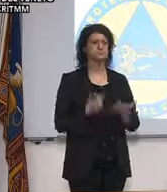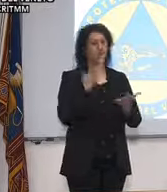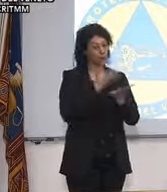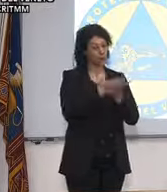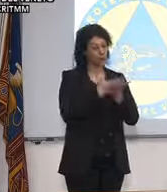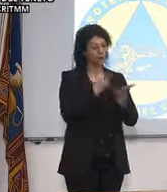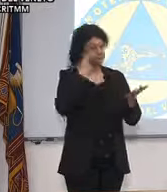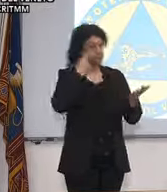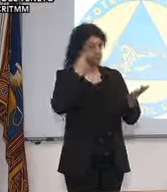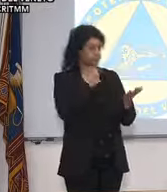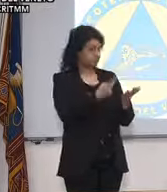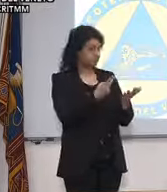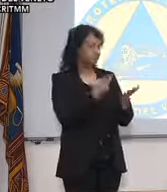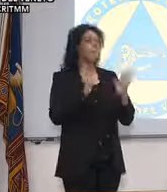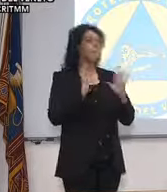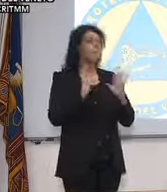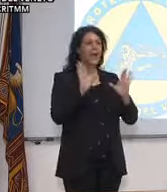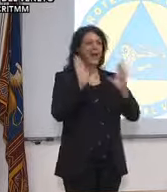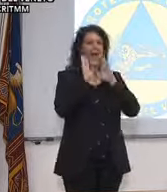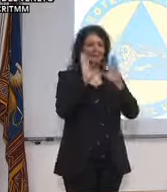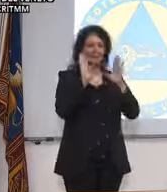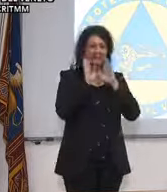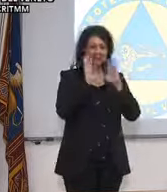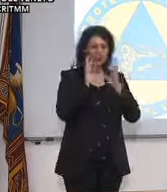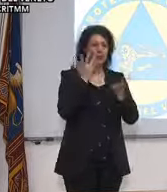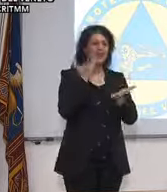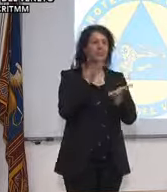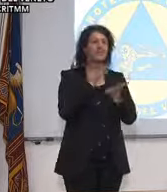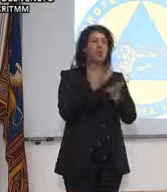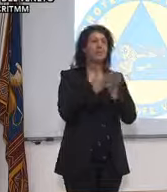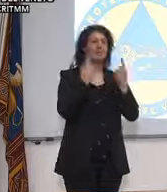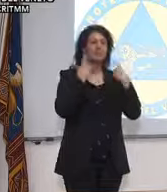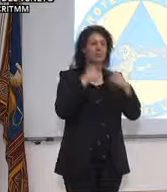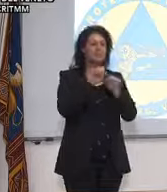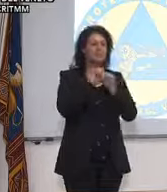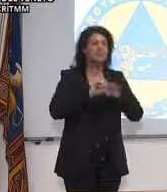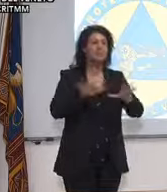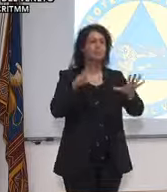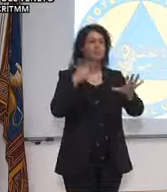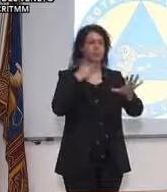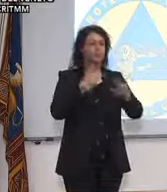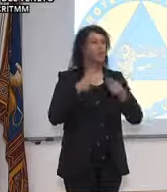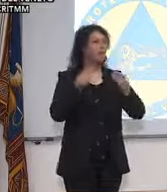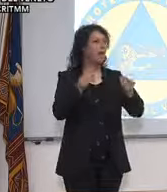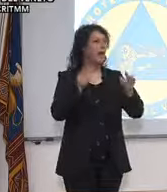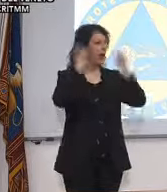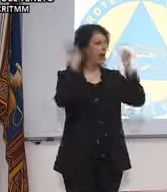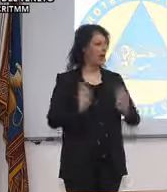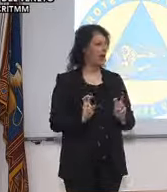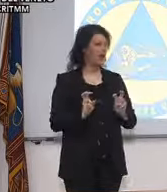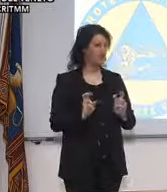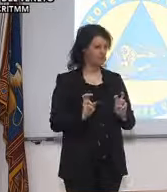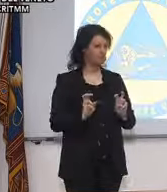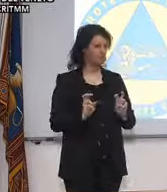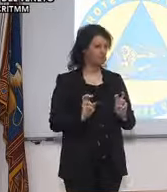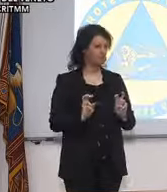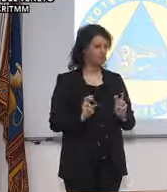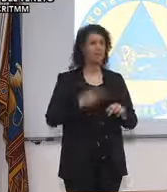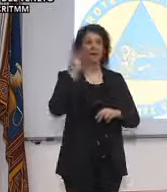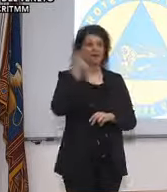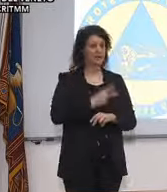però attenzione a veicolare in pompa magna queste notizie perché creano allarmismo di fronte a una situazione che non è